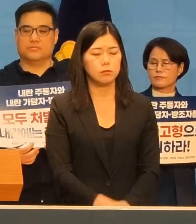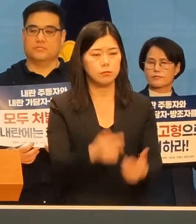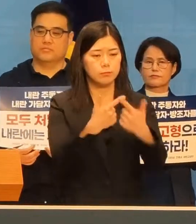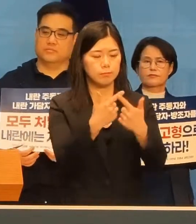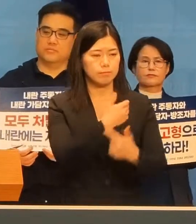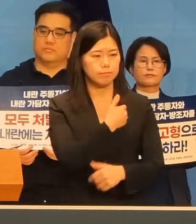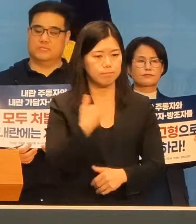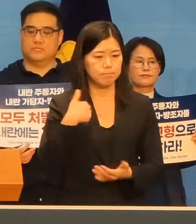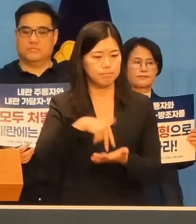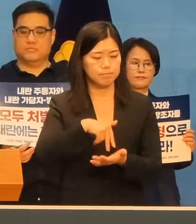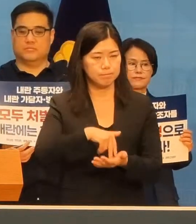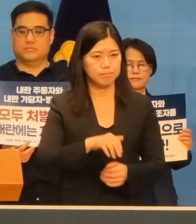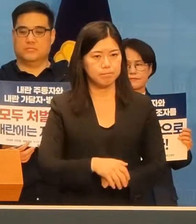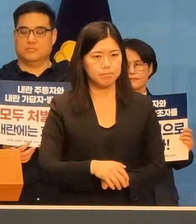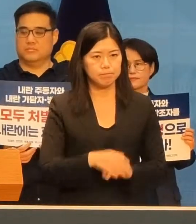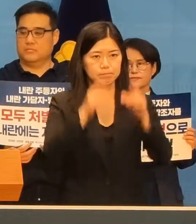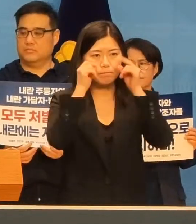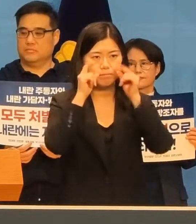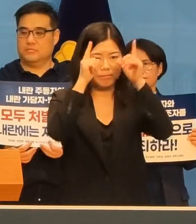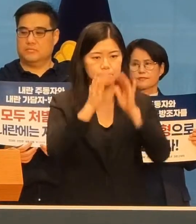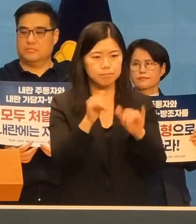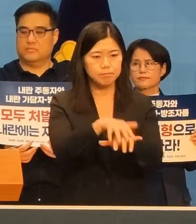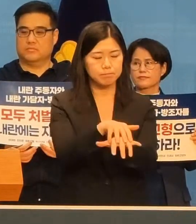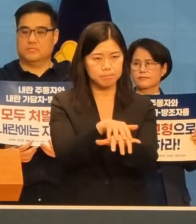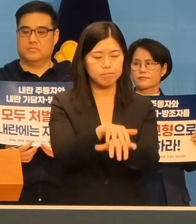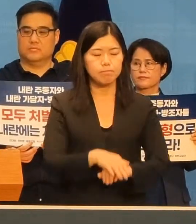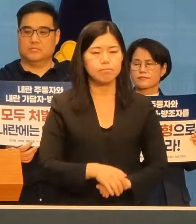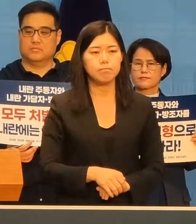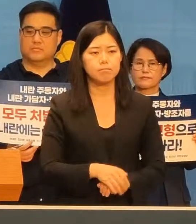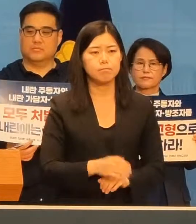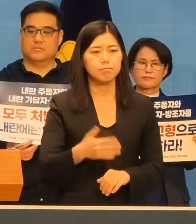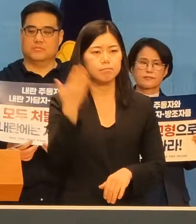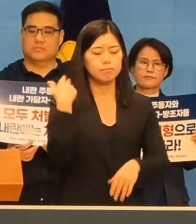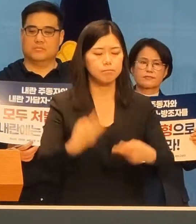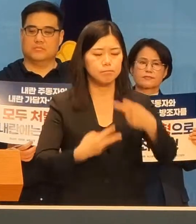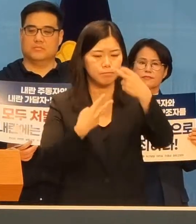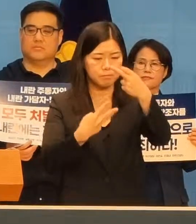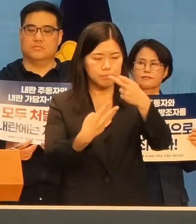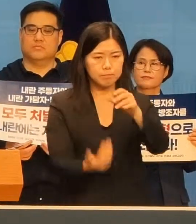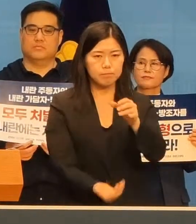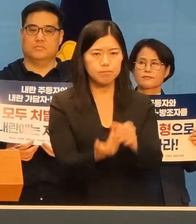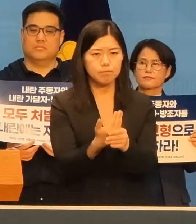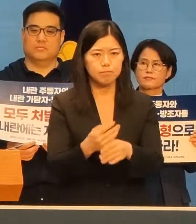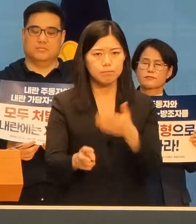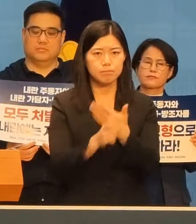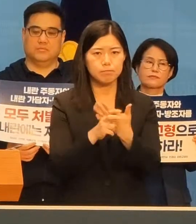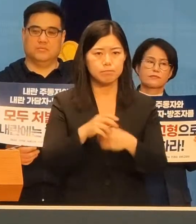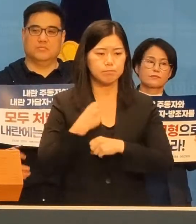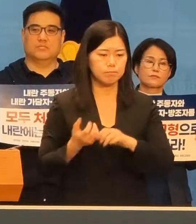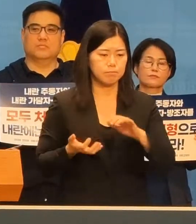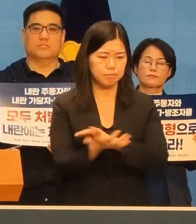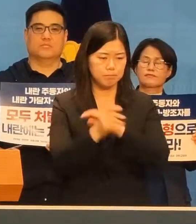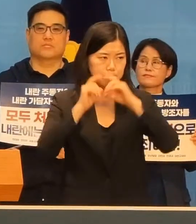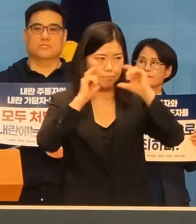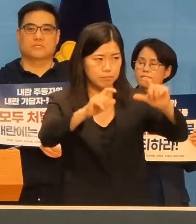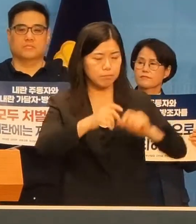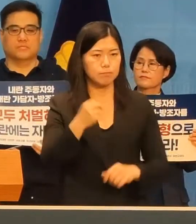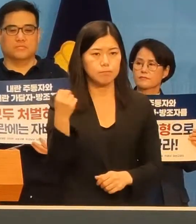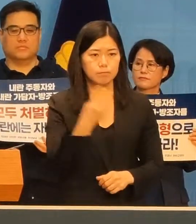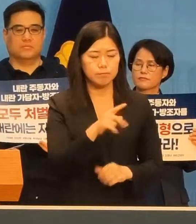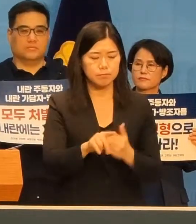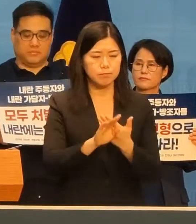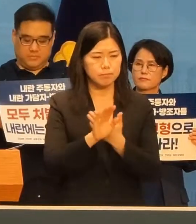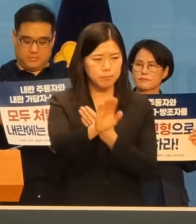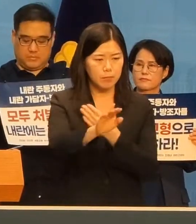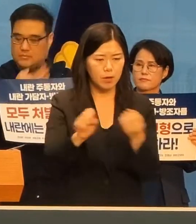부산당당 입장문. 깨어있는 시민의 조직 부산당당은 지난해 12월 3일 발생한 불법적 반헌법적 계엄 선포와 그 이후